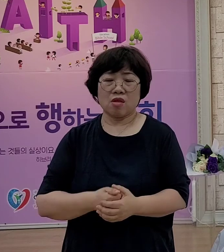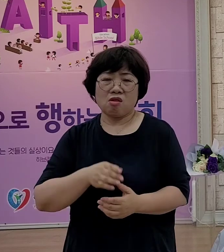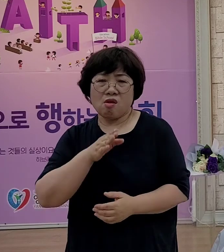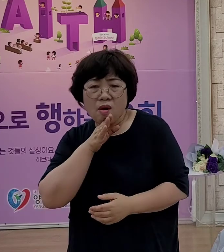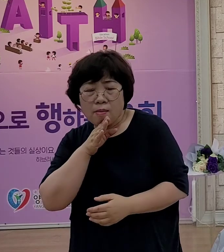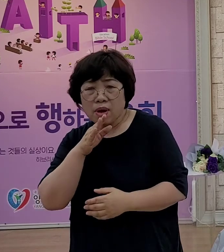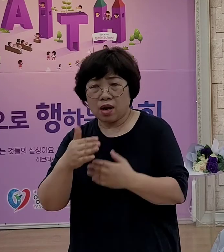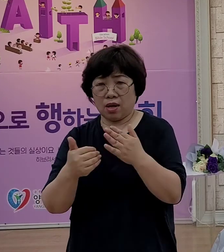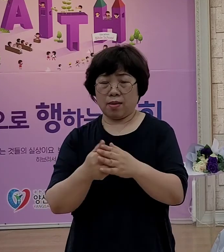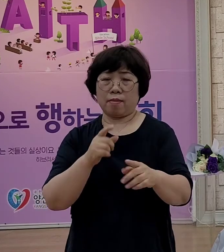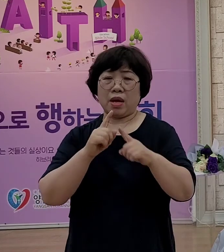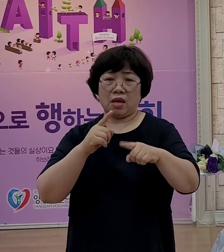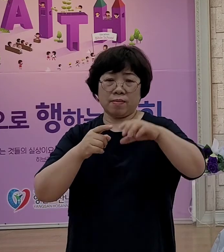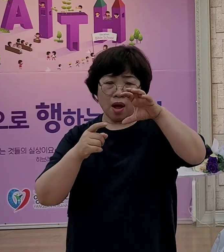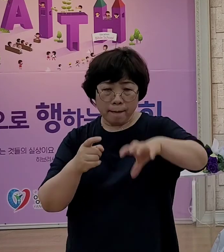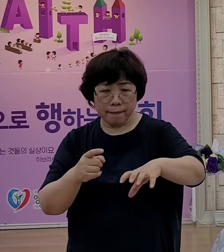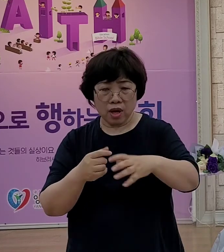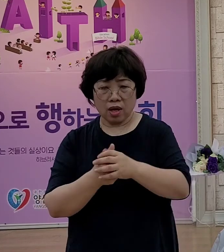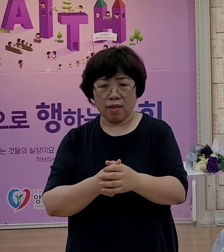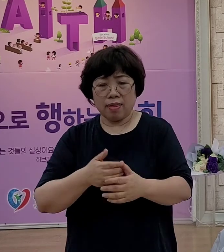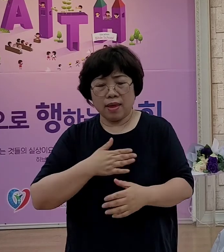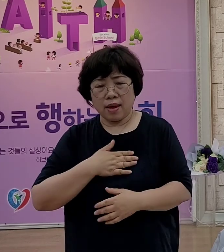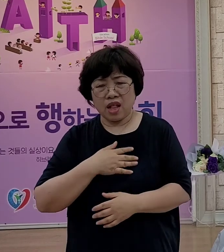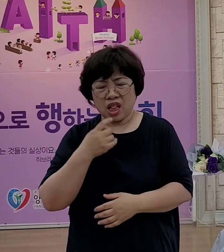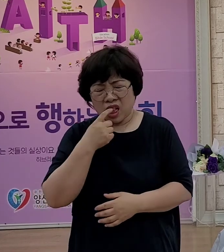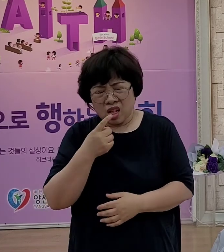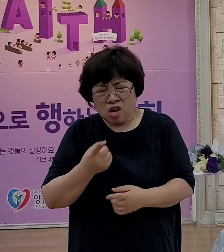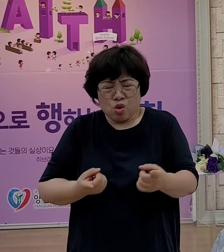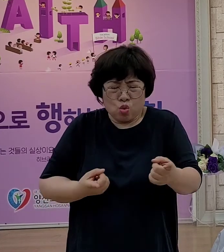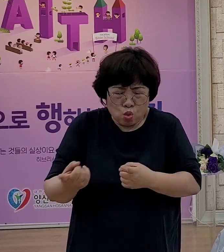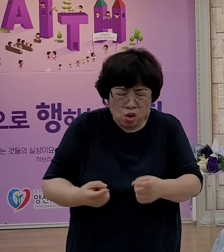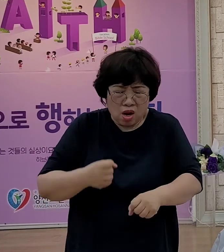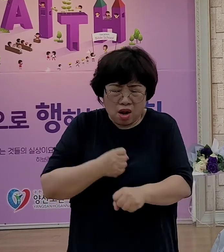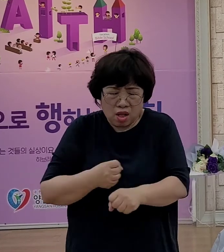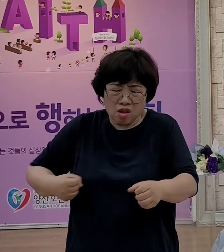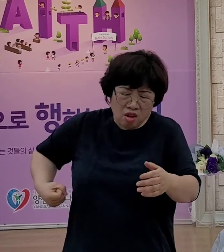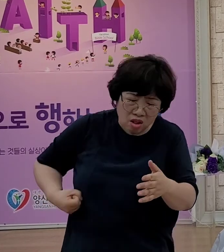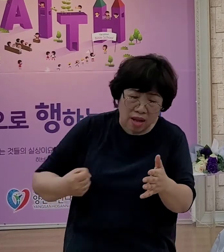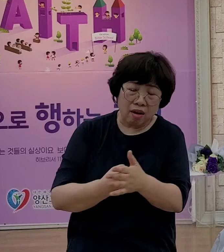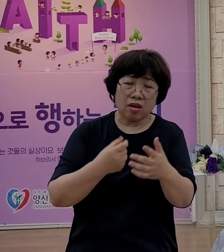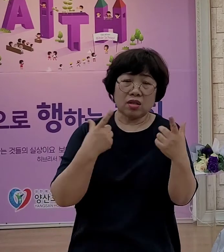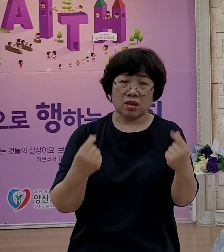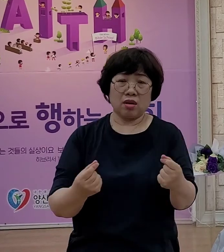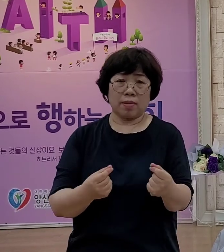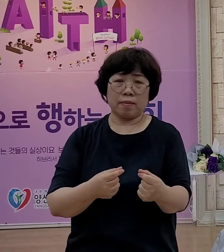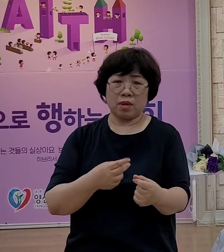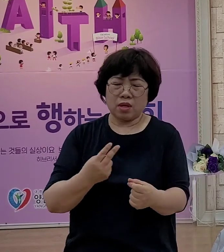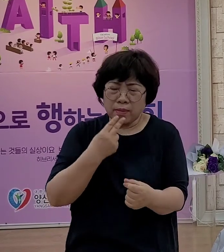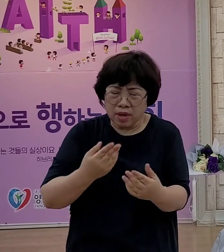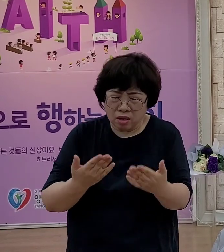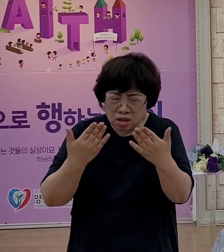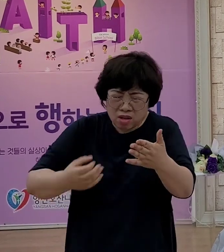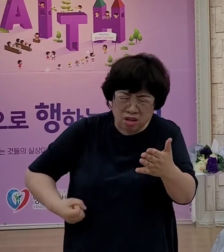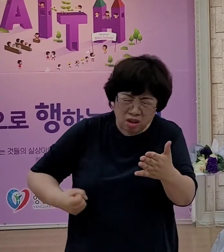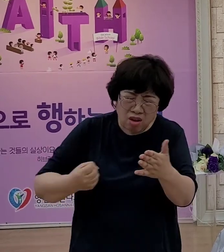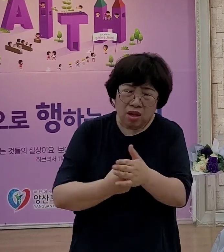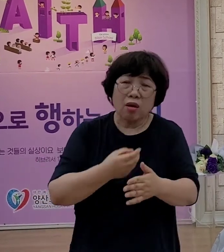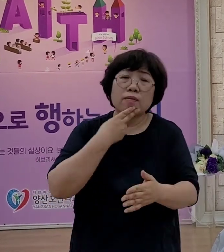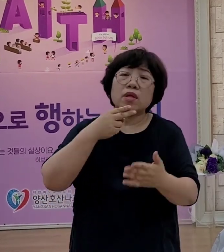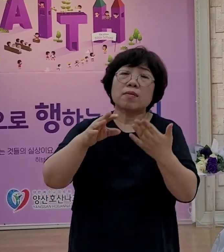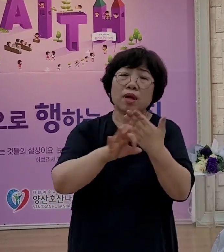정말 오늘 이 하나님의 말씀 앞에 내가 이 혀를 길들이겠다고 정말 목숨을 걸고 결단하지